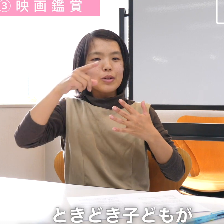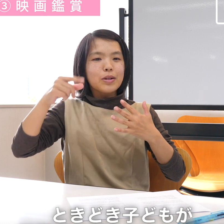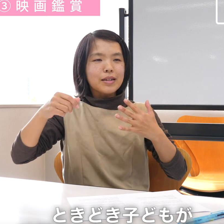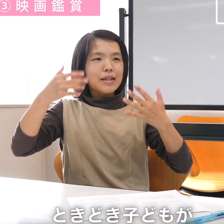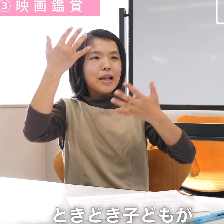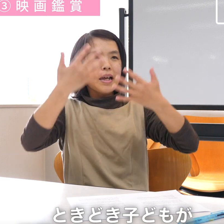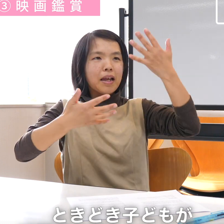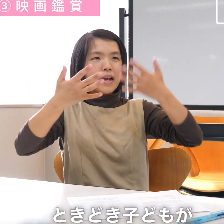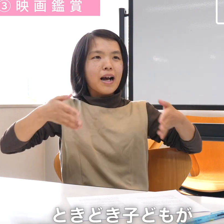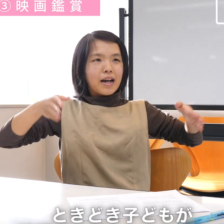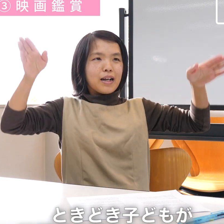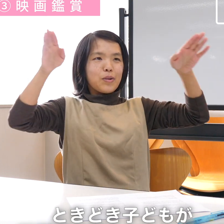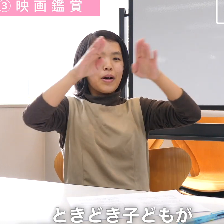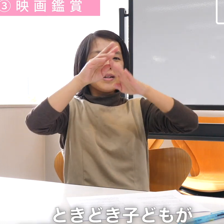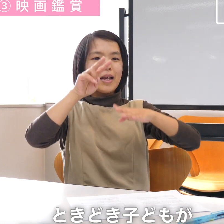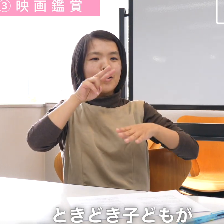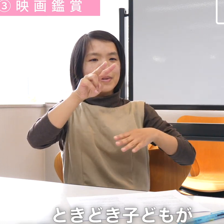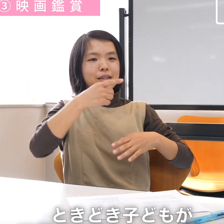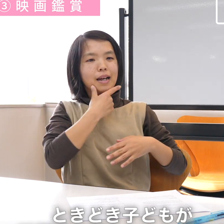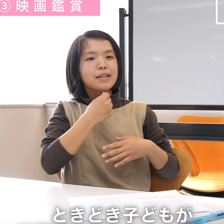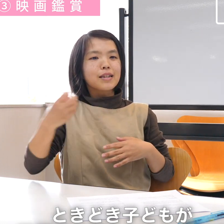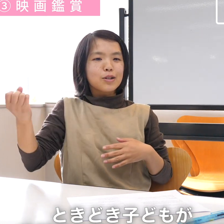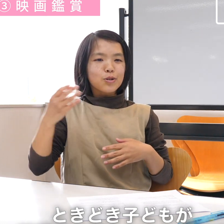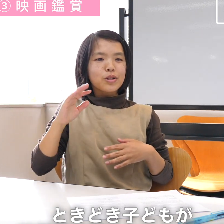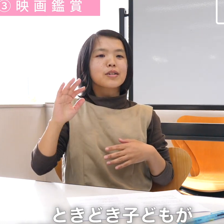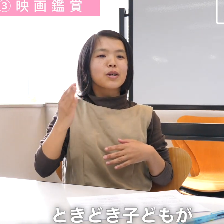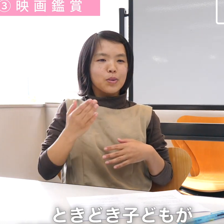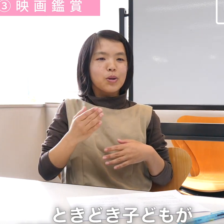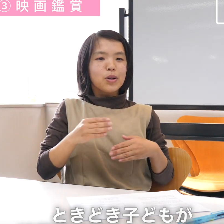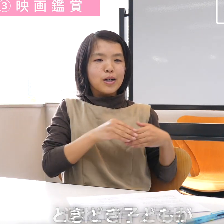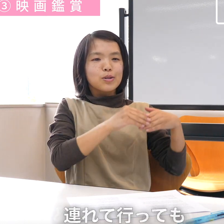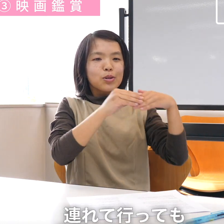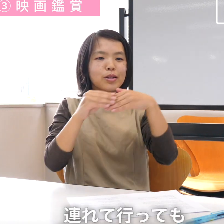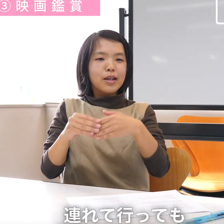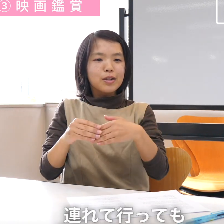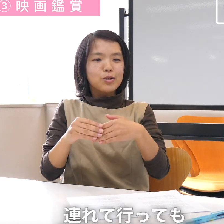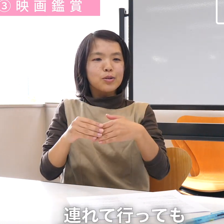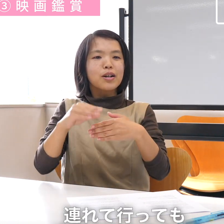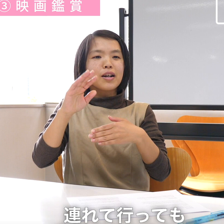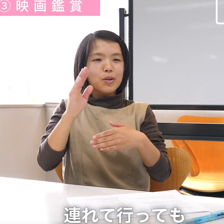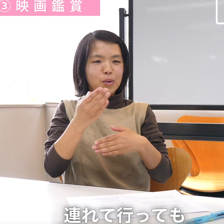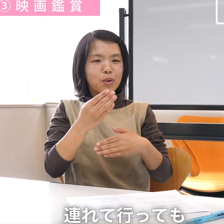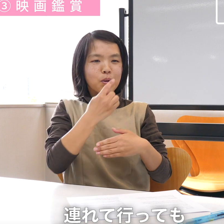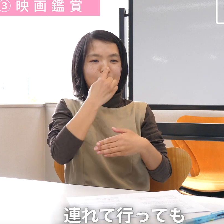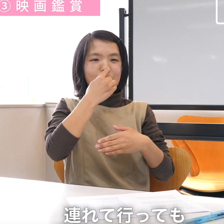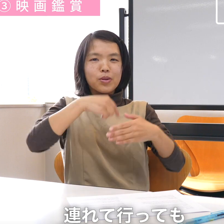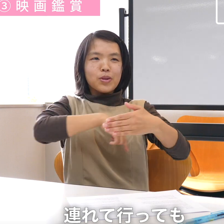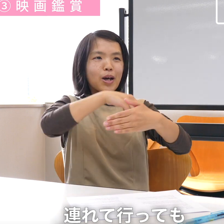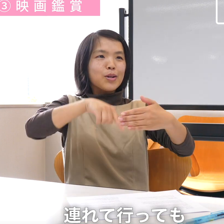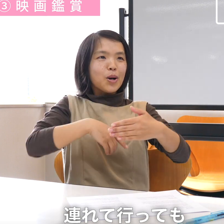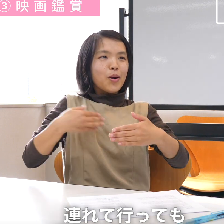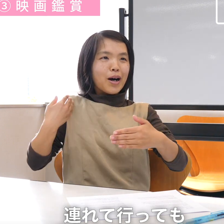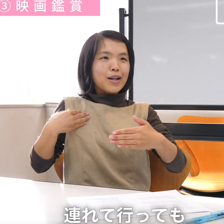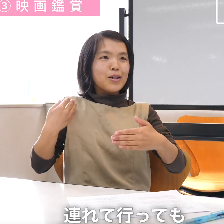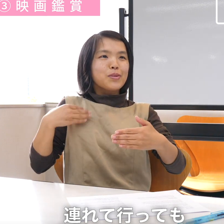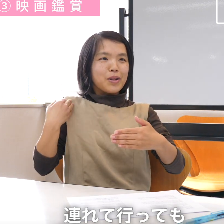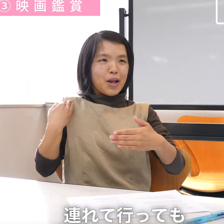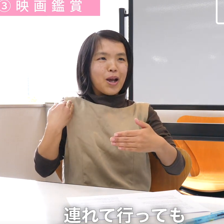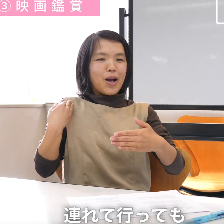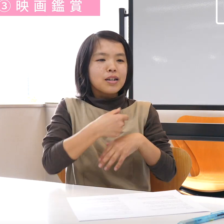時々映画館とかで見たいって言うんですけど、連れて行くけど内容が分からなくて、